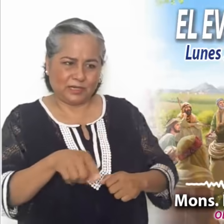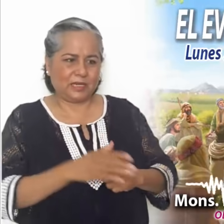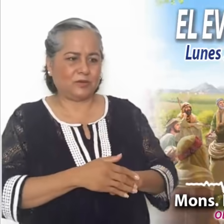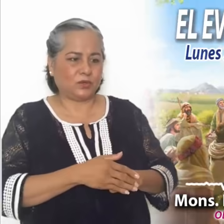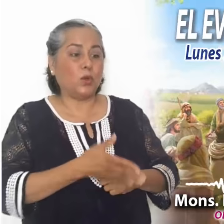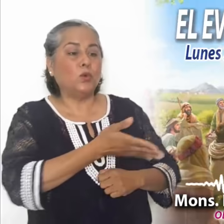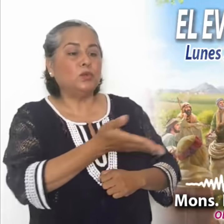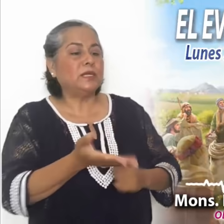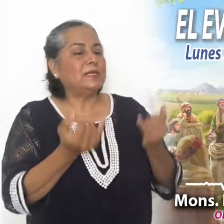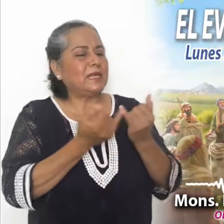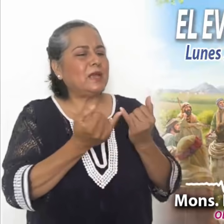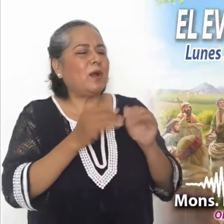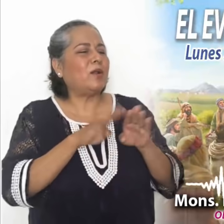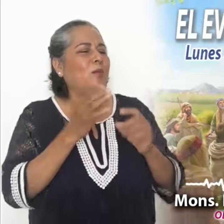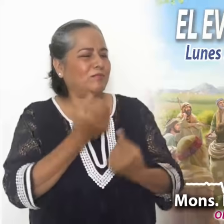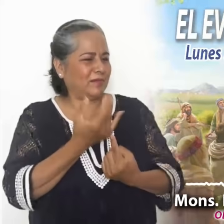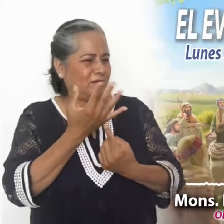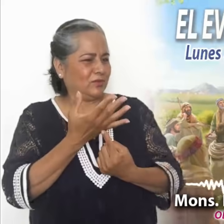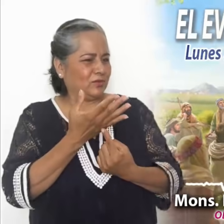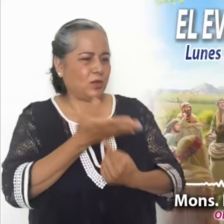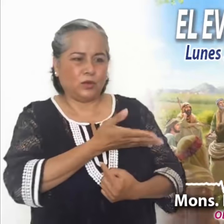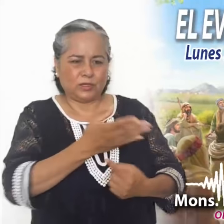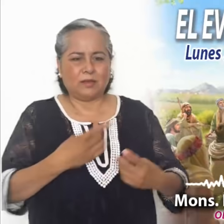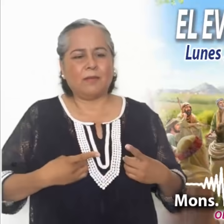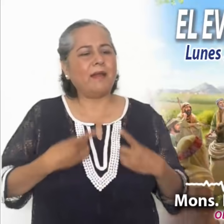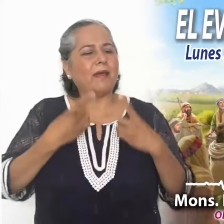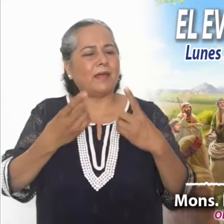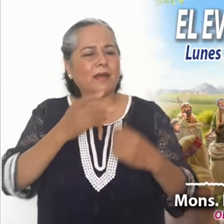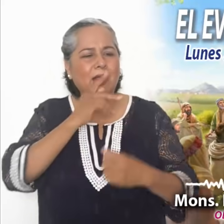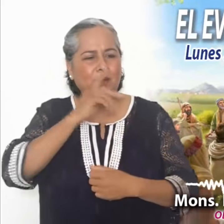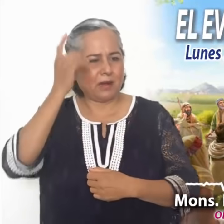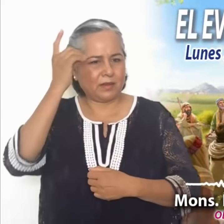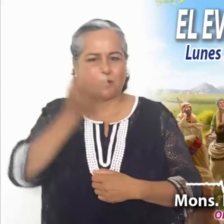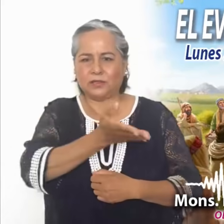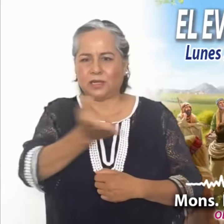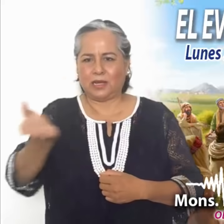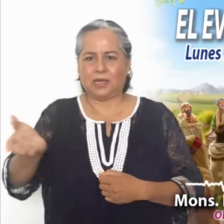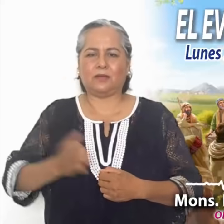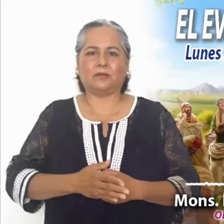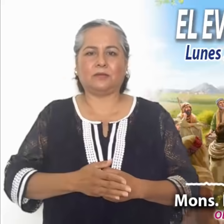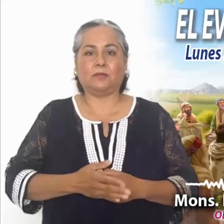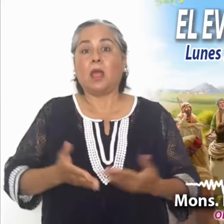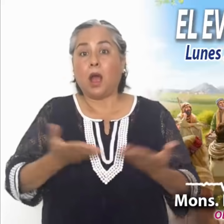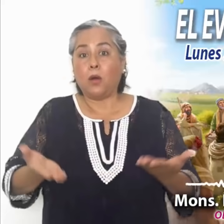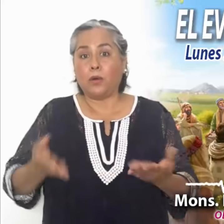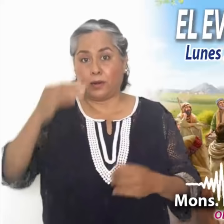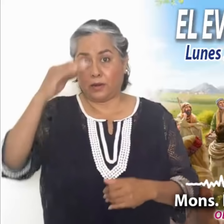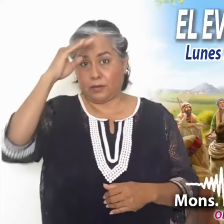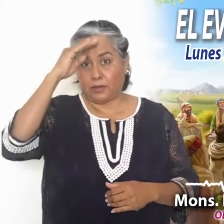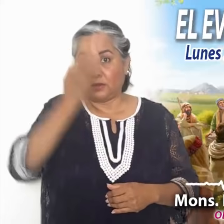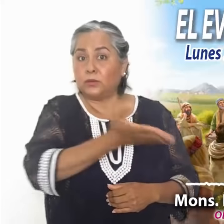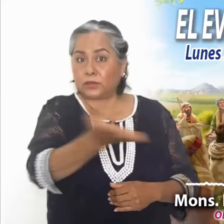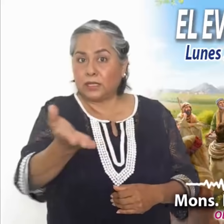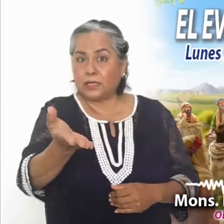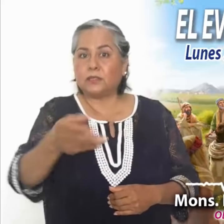comparación de una lámpara. Pensemos cada uno de nosotros si nuestra vida es una luz que ilumina en